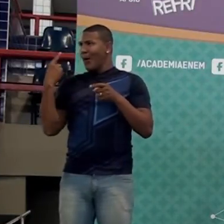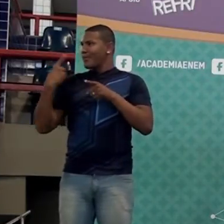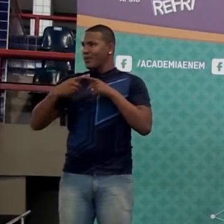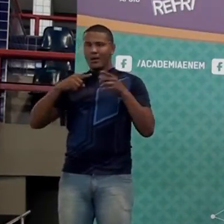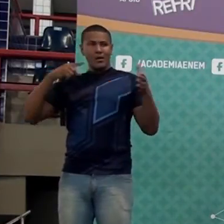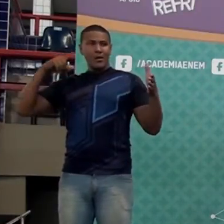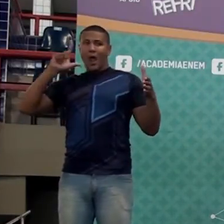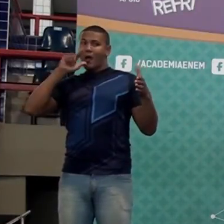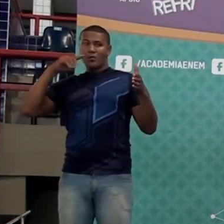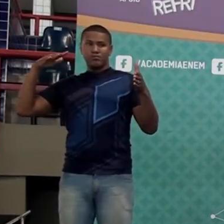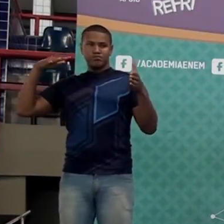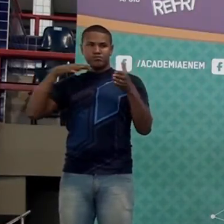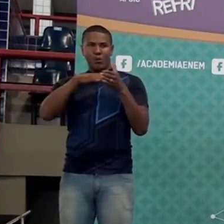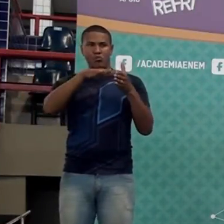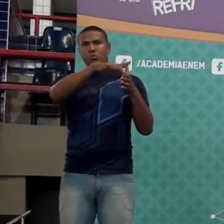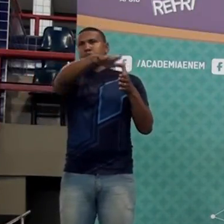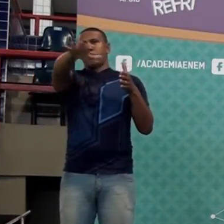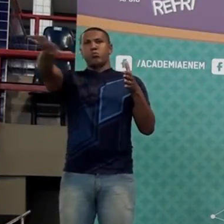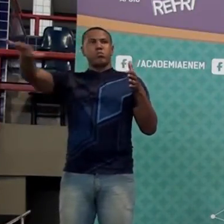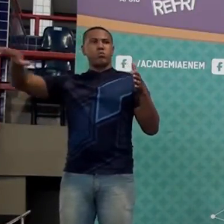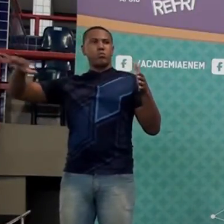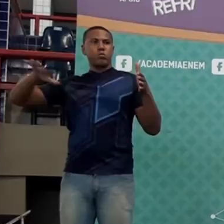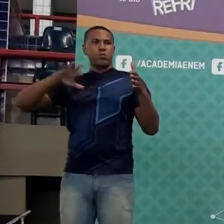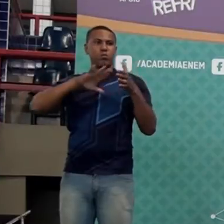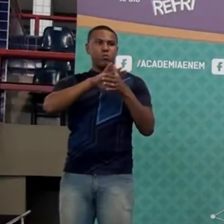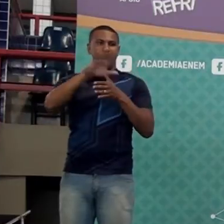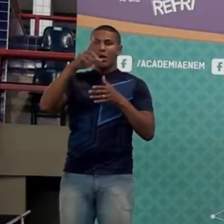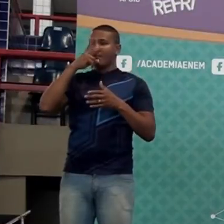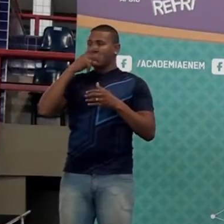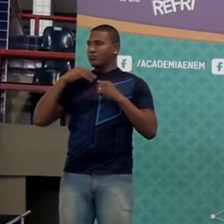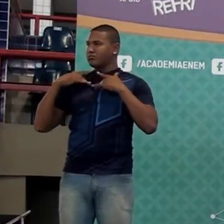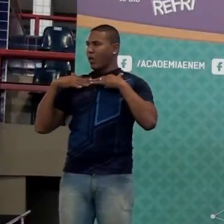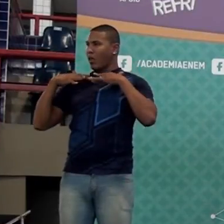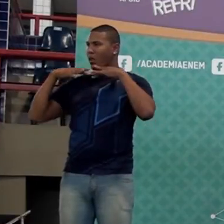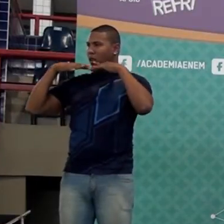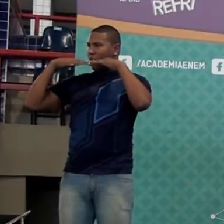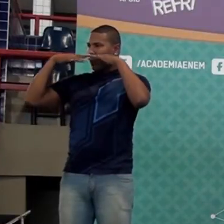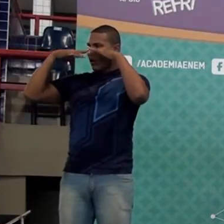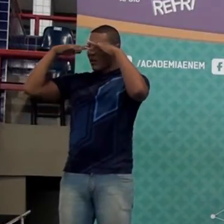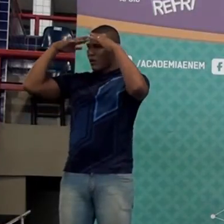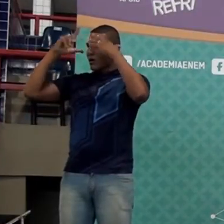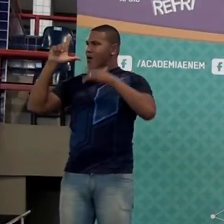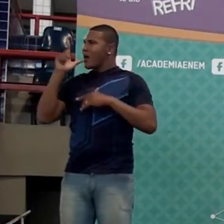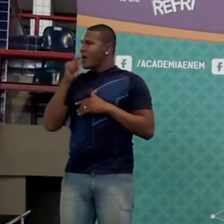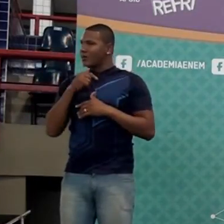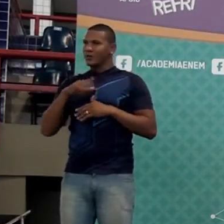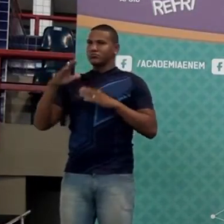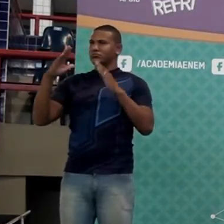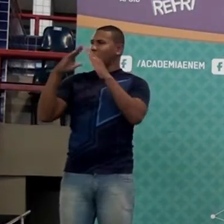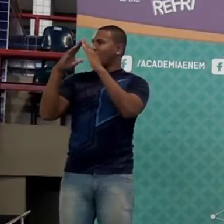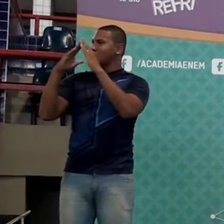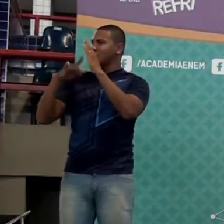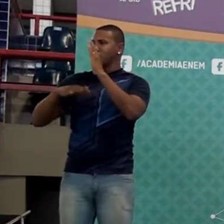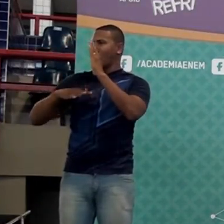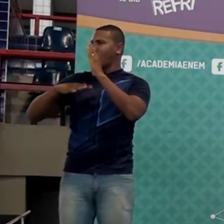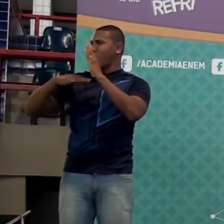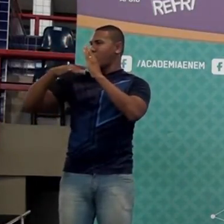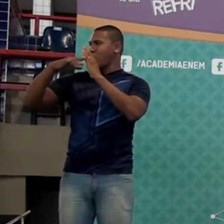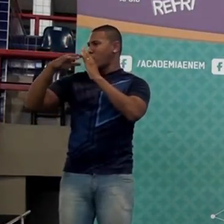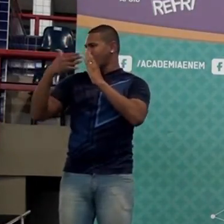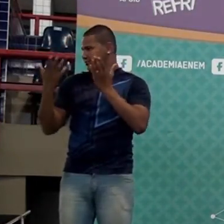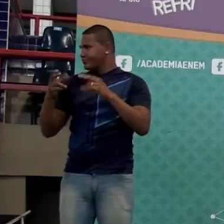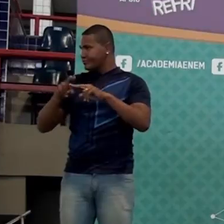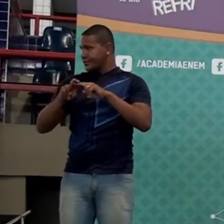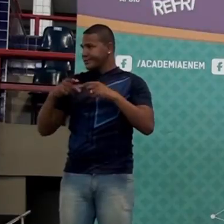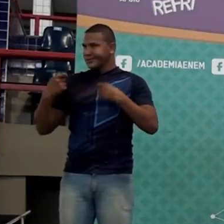das discussões que existe com relação às termoelétricas, são os impactos ambientais e os impactos sociais também que